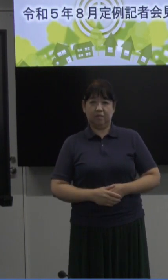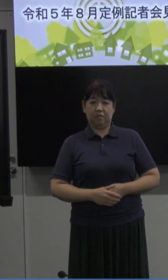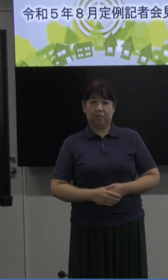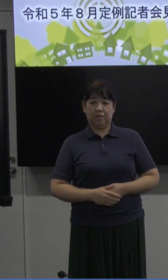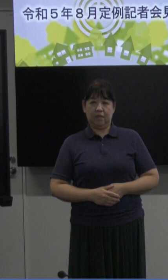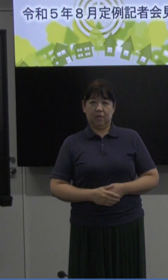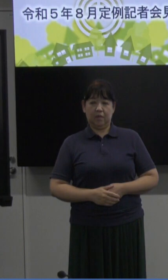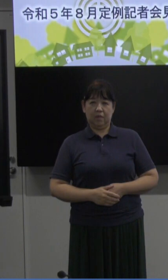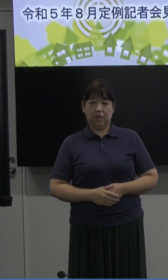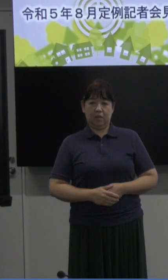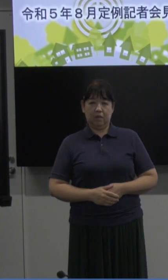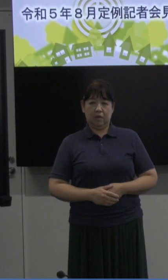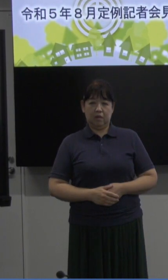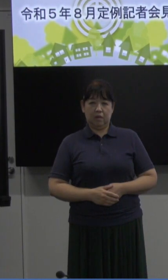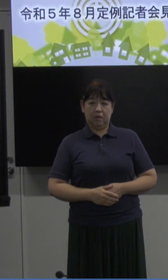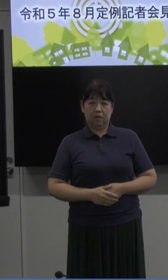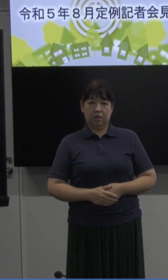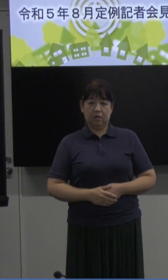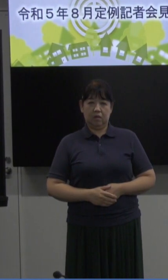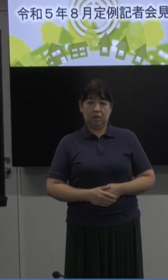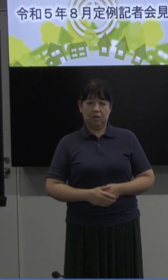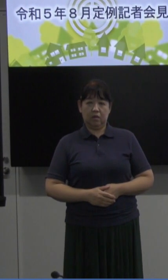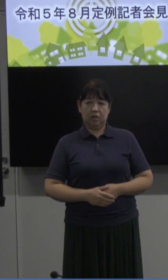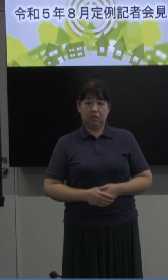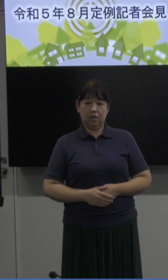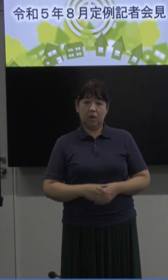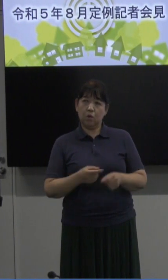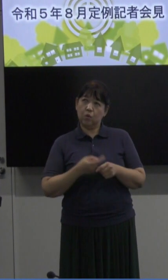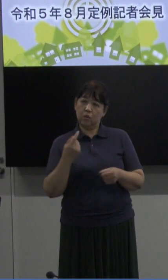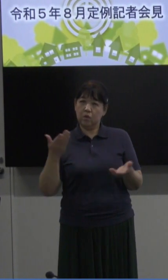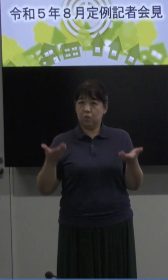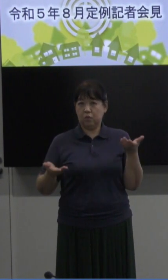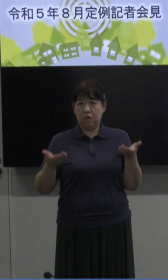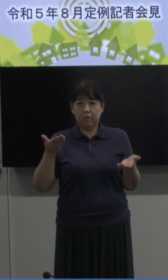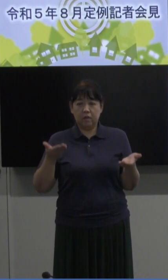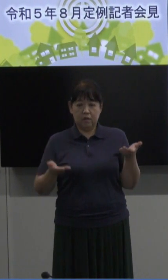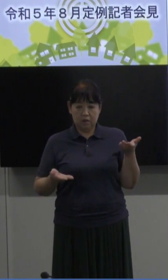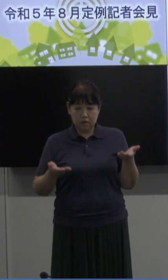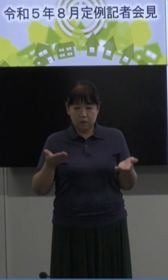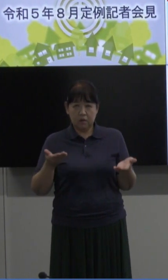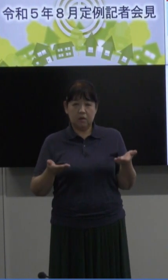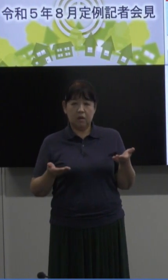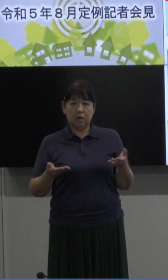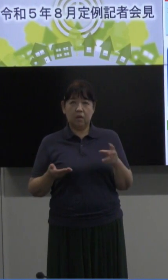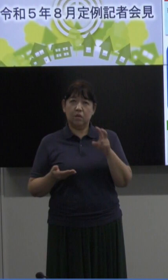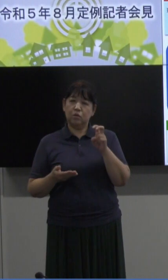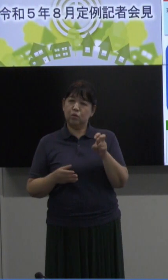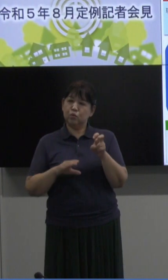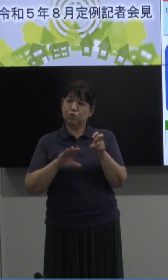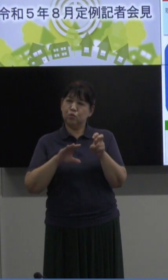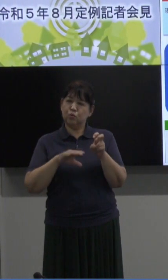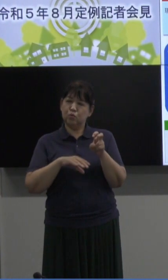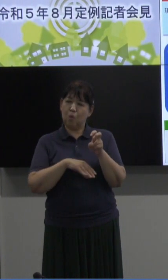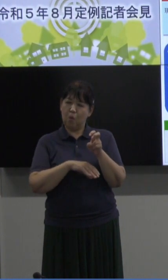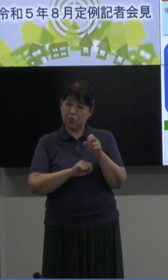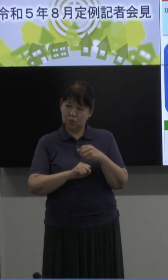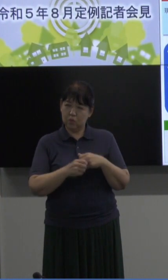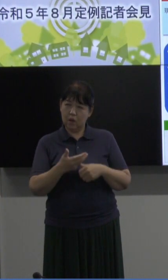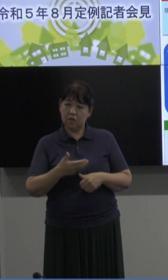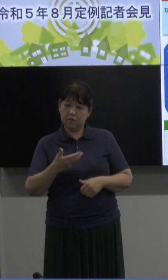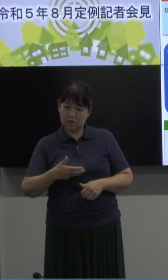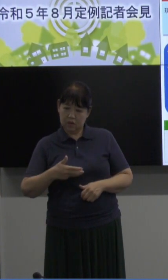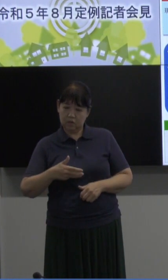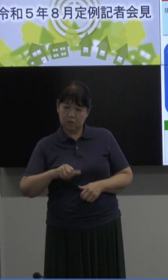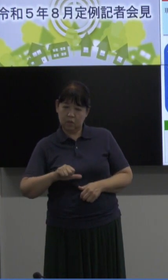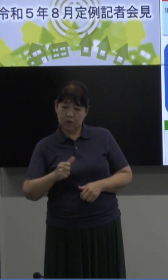4年度の9月補正後と比較をいたしますと20億8445万